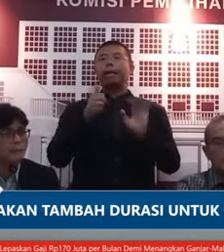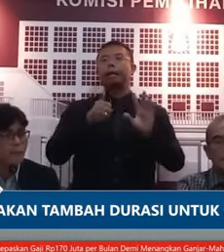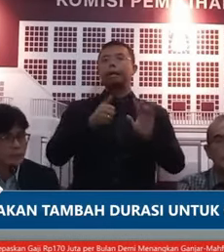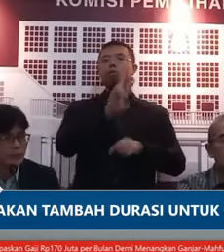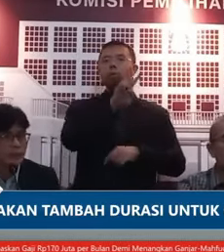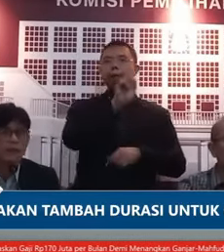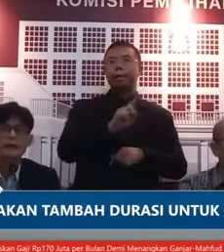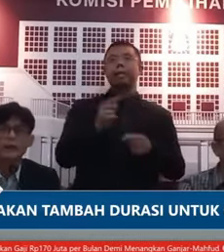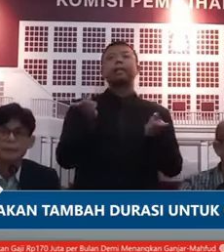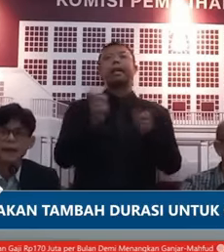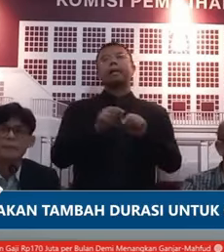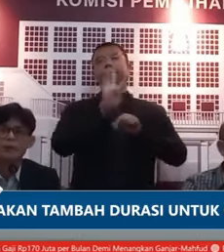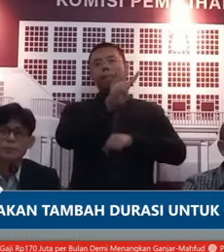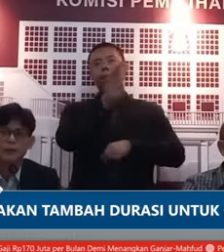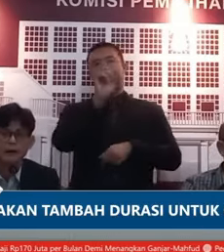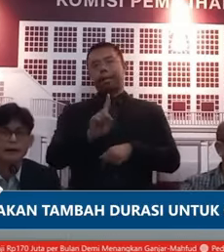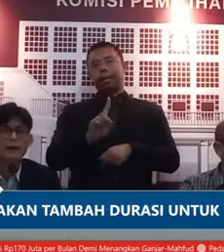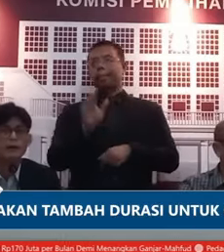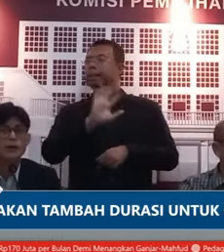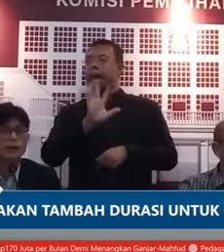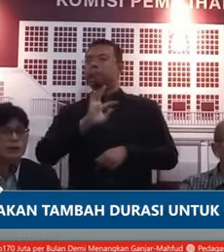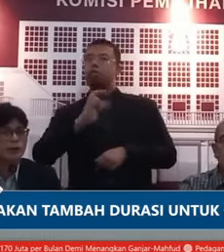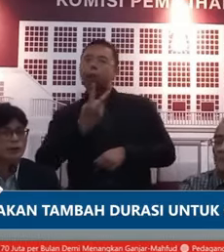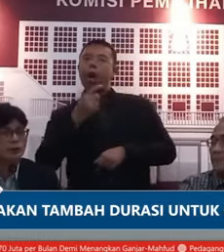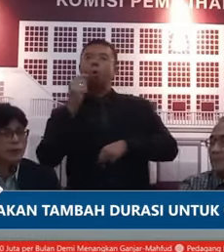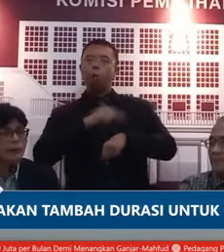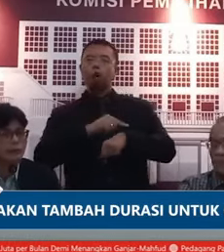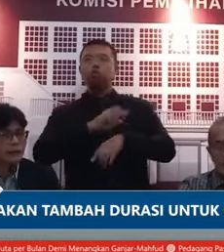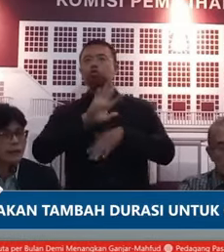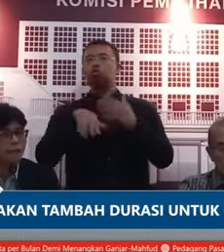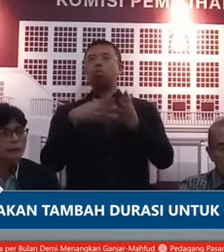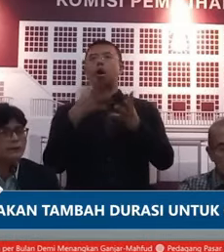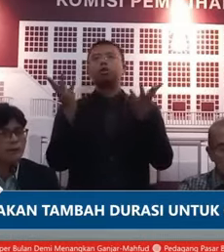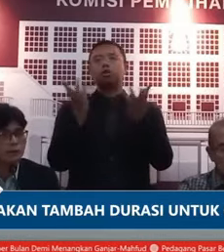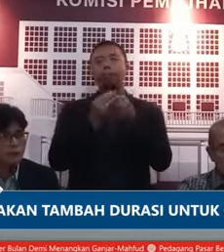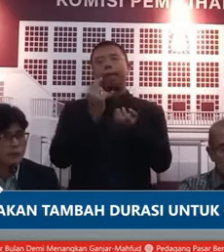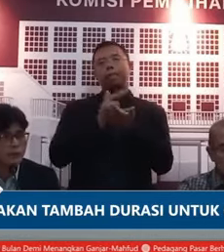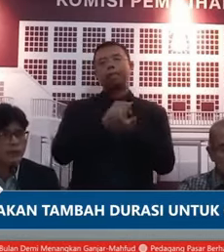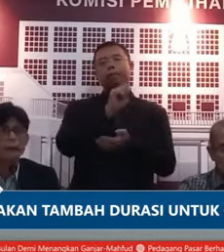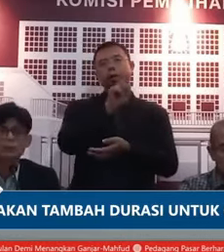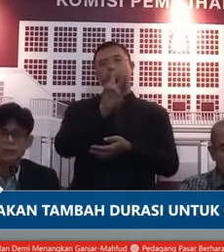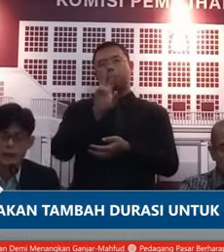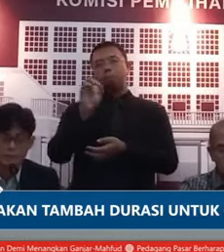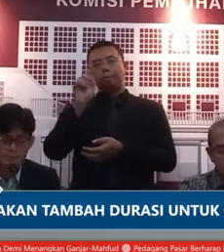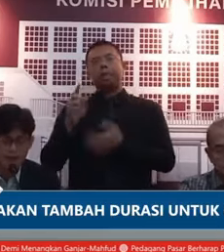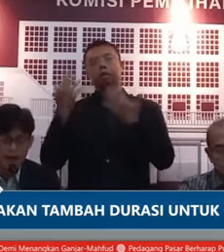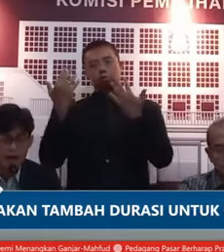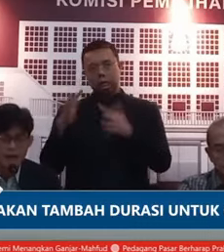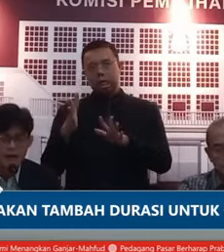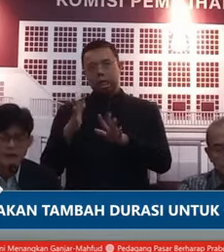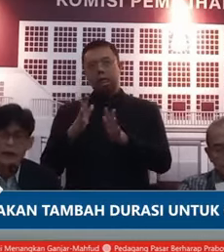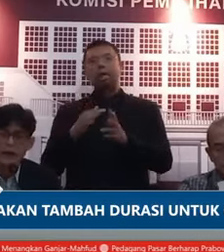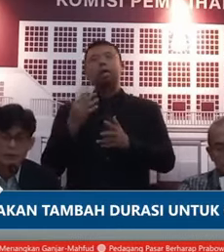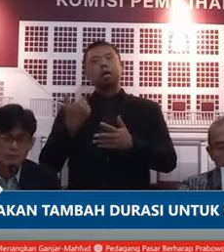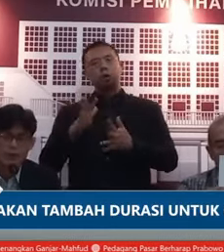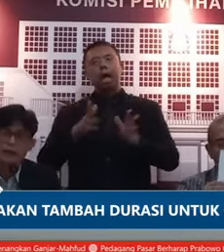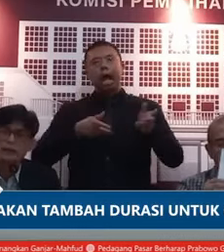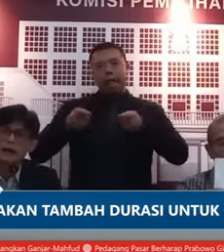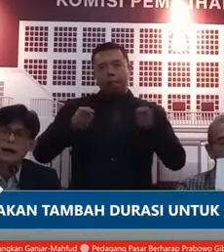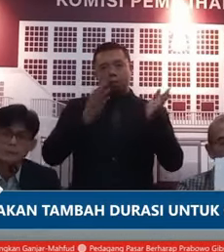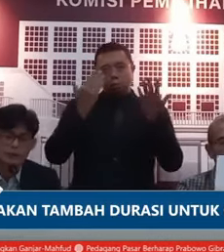menjadi 4 menit tanpa mengubah durasi waktu total pelaksanaan debat 120 menit. Kami sudah kelola